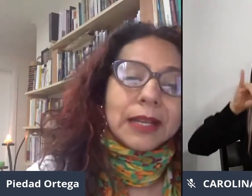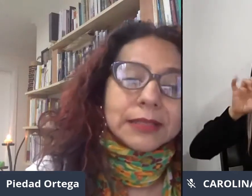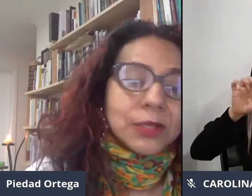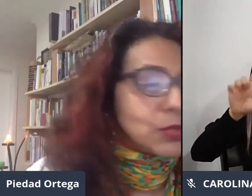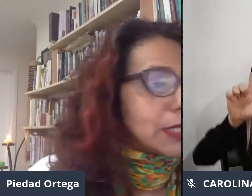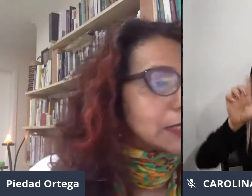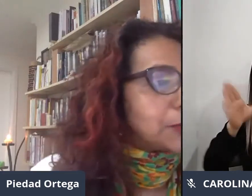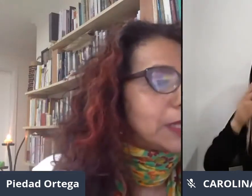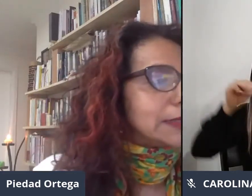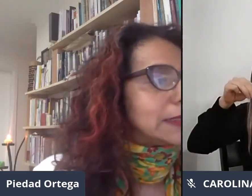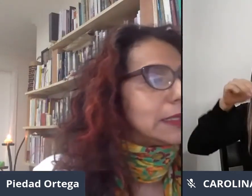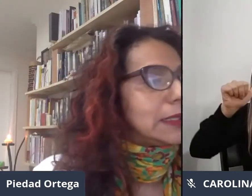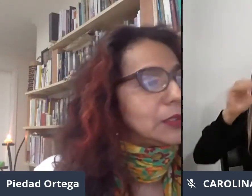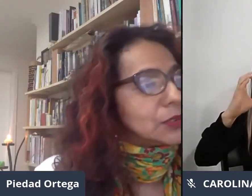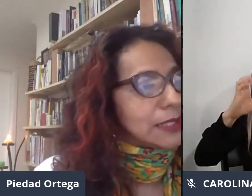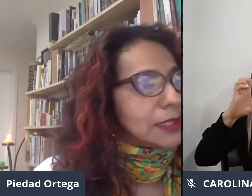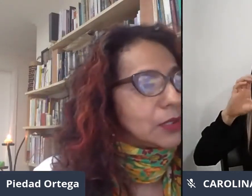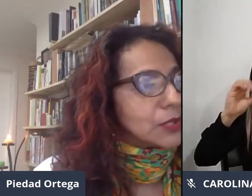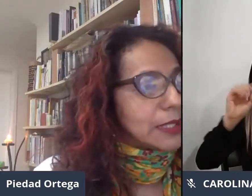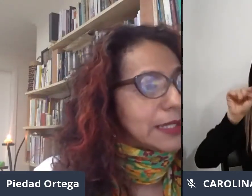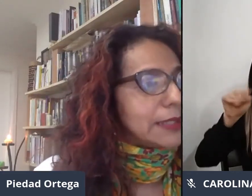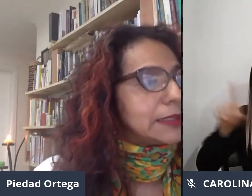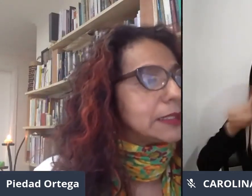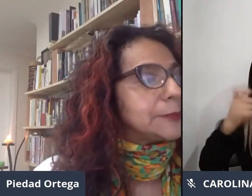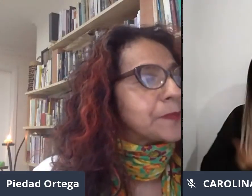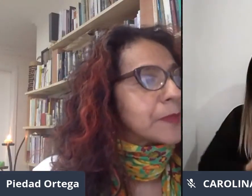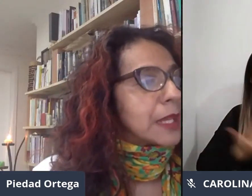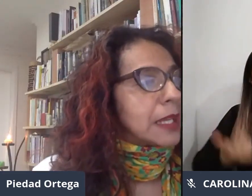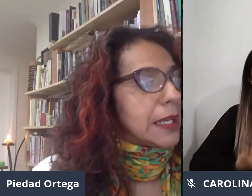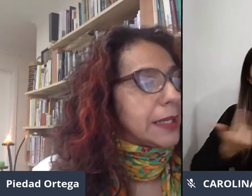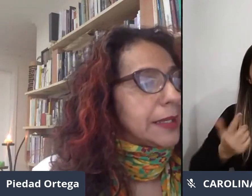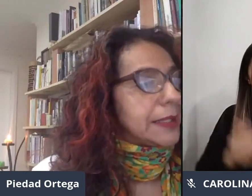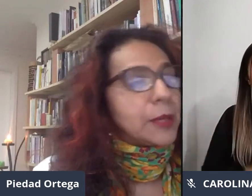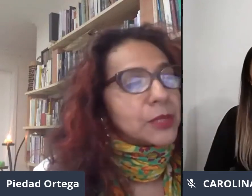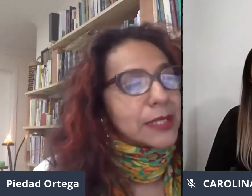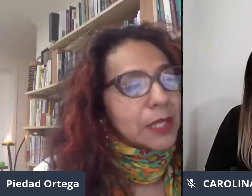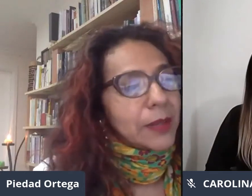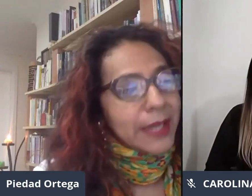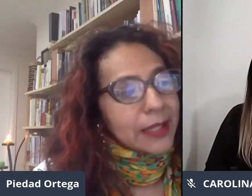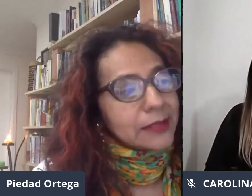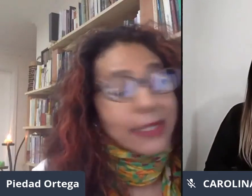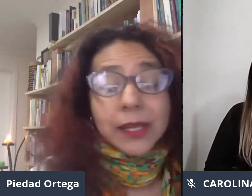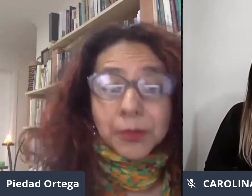llama Las luchas puente, y nos dice lo siguiente: